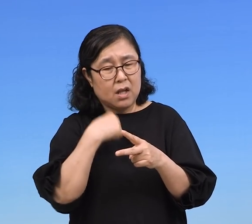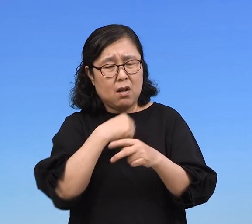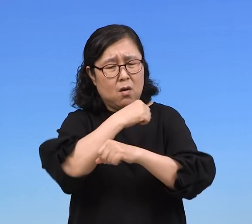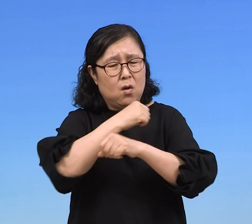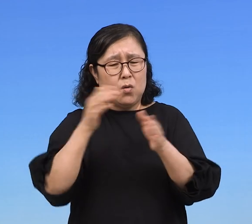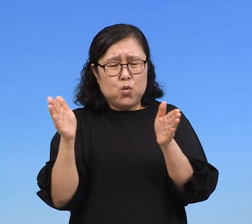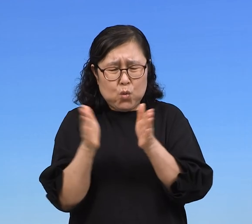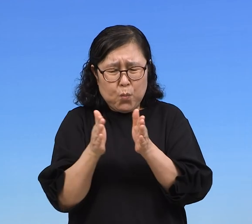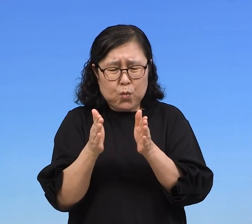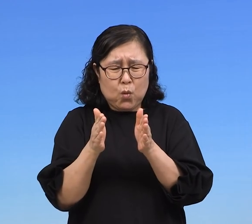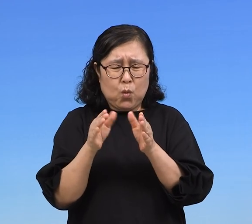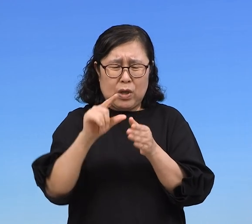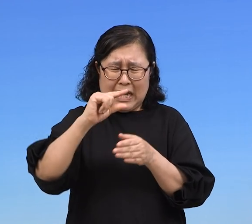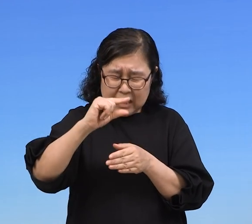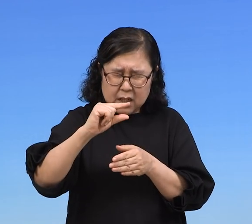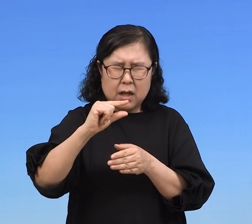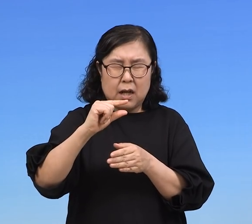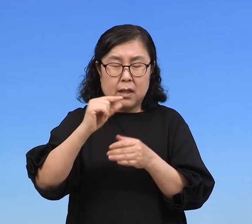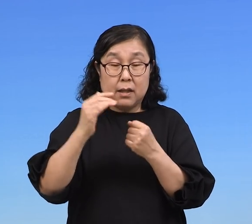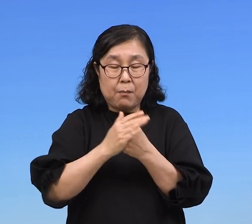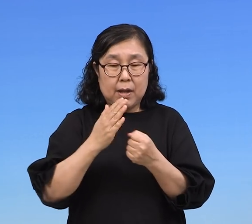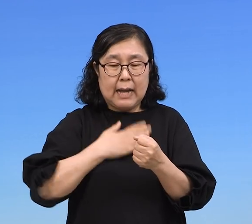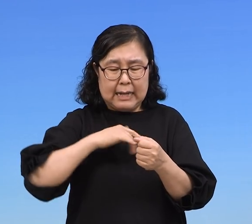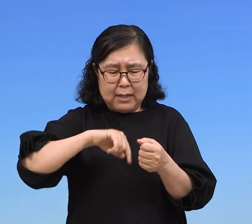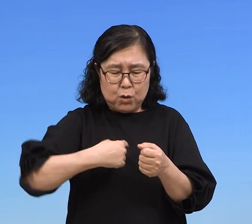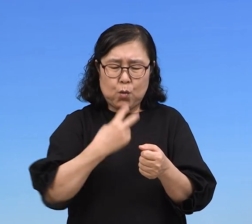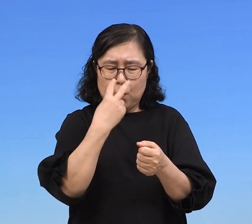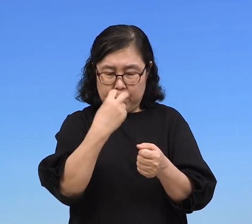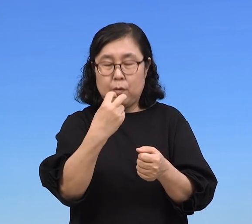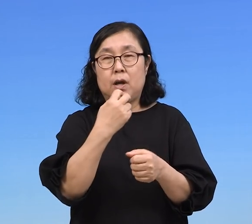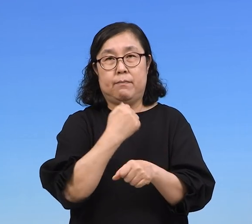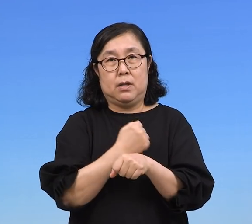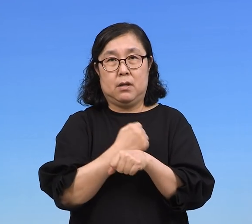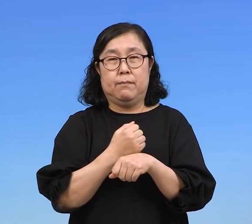이렇게 넓이와 깊이가 이것밖에 안 되는 건가?